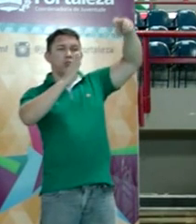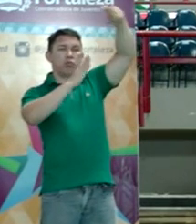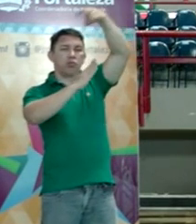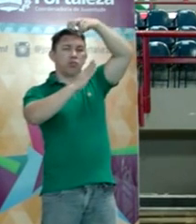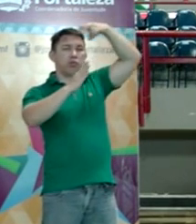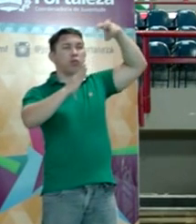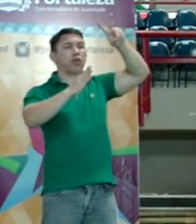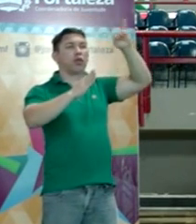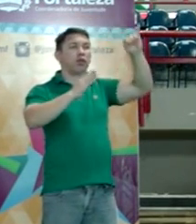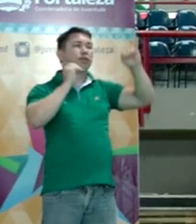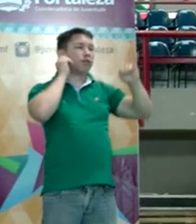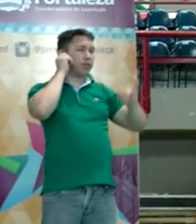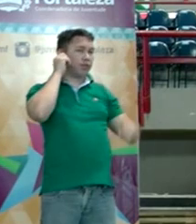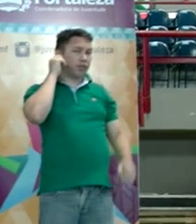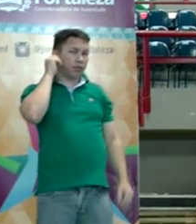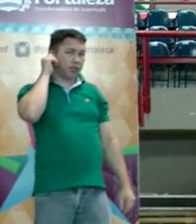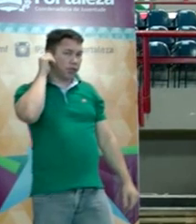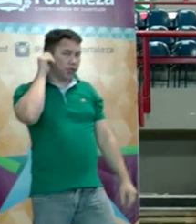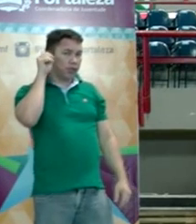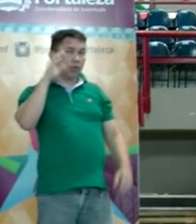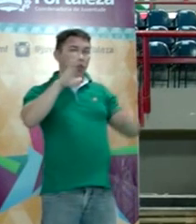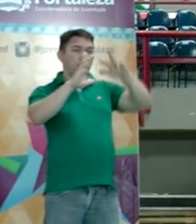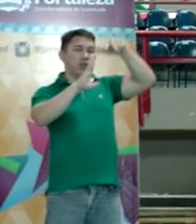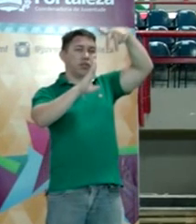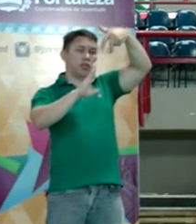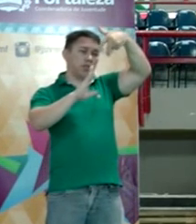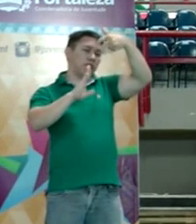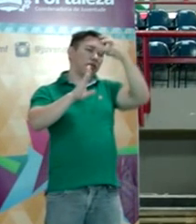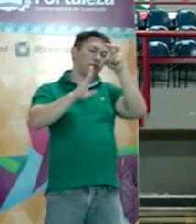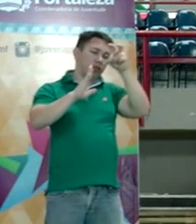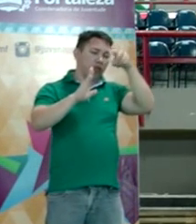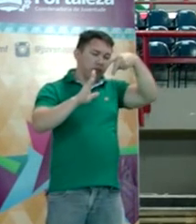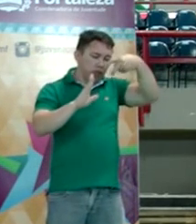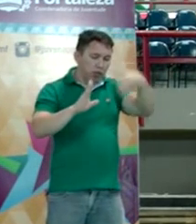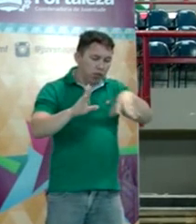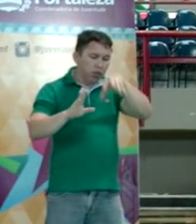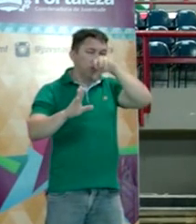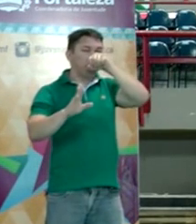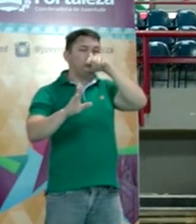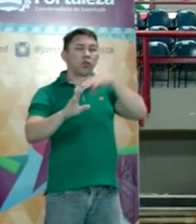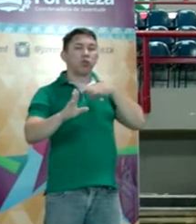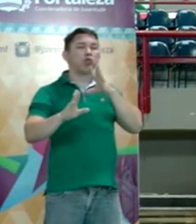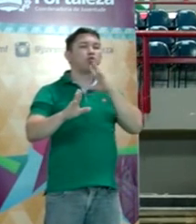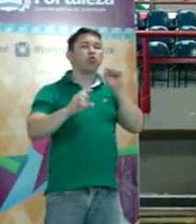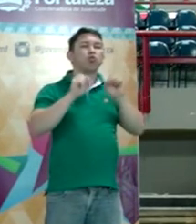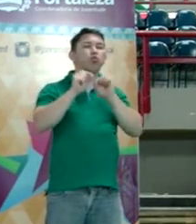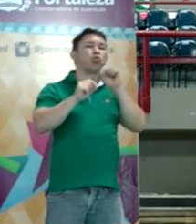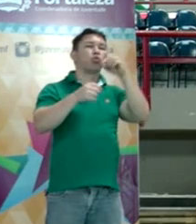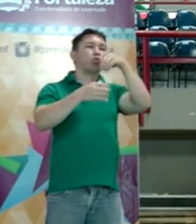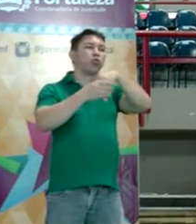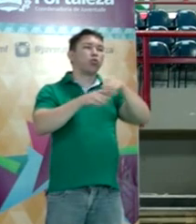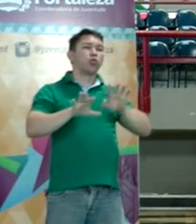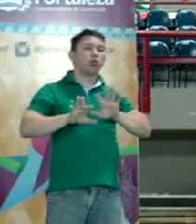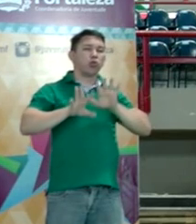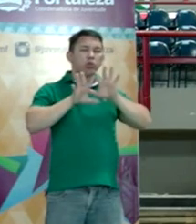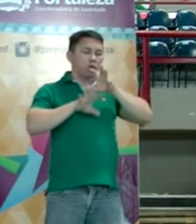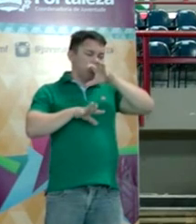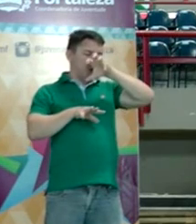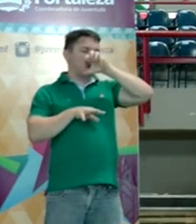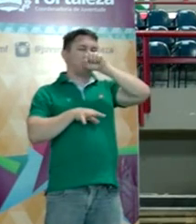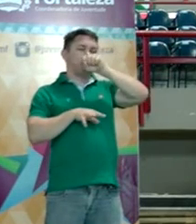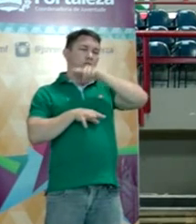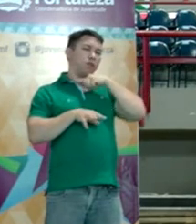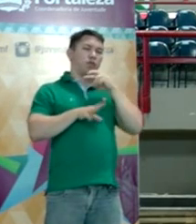vai. Então, o que aconteceu com as pessoas terceirizadas foi isso. Foi que elas não tinham conhecimento adequado dos efeitos do